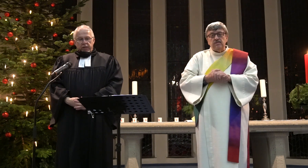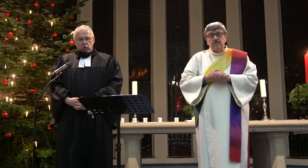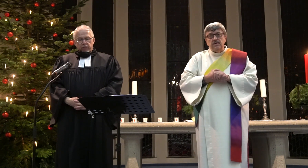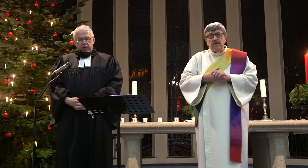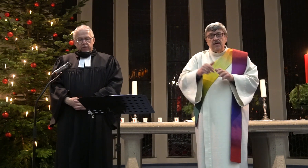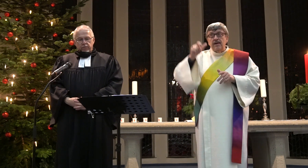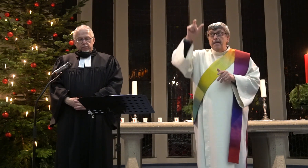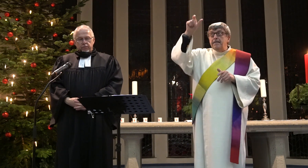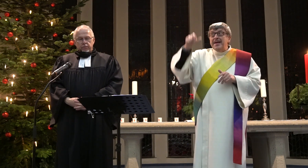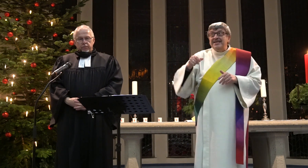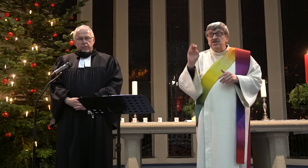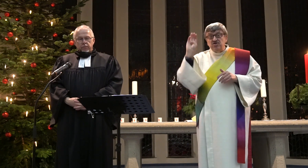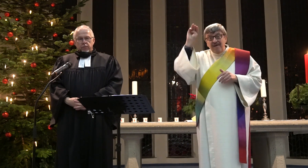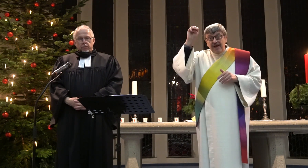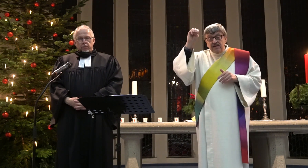Mensch werden,